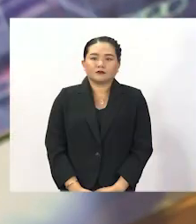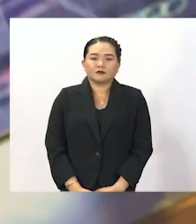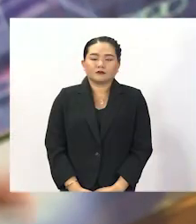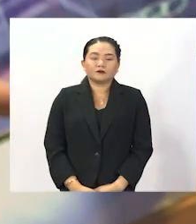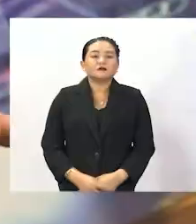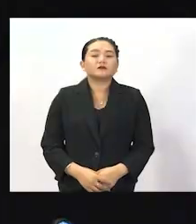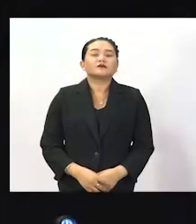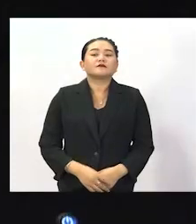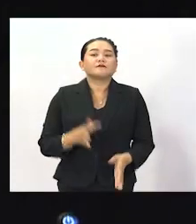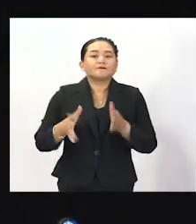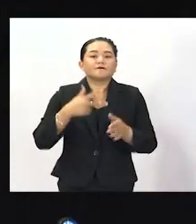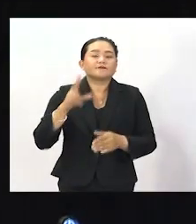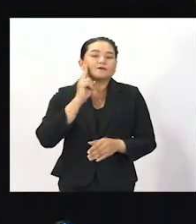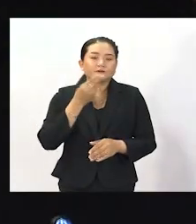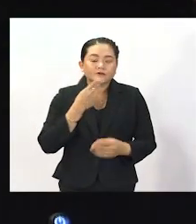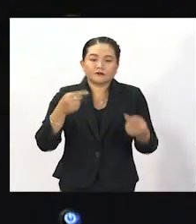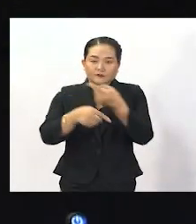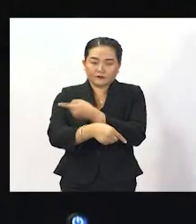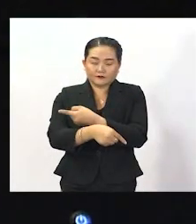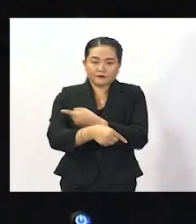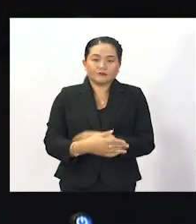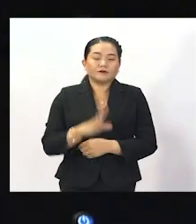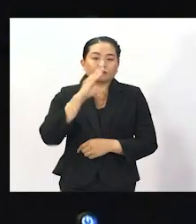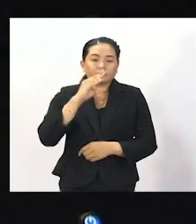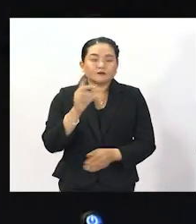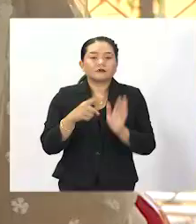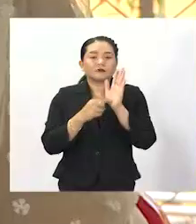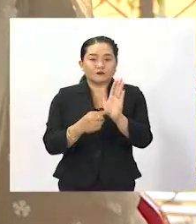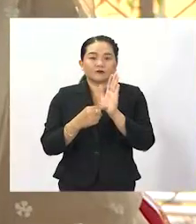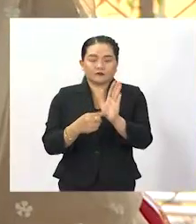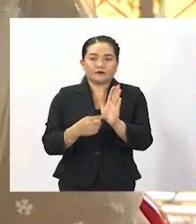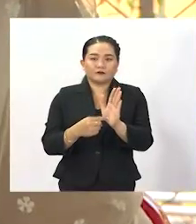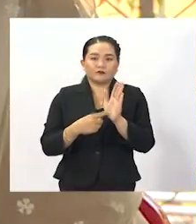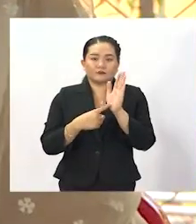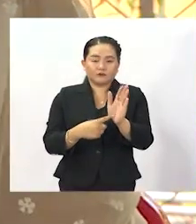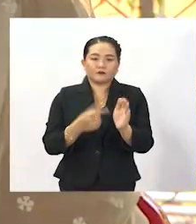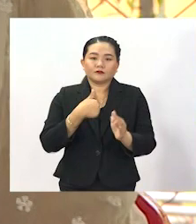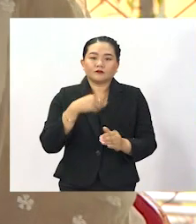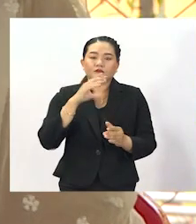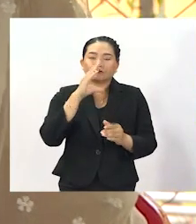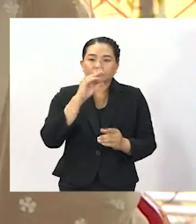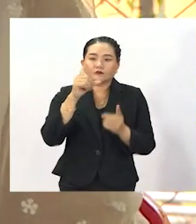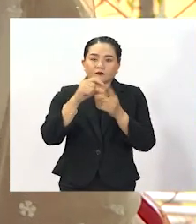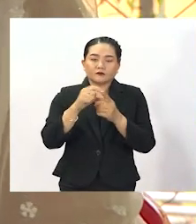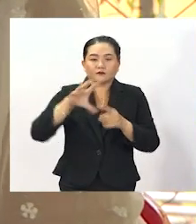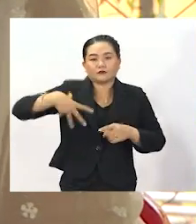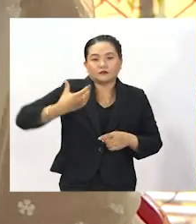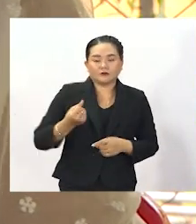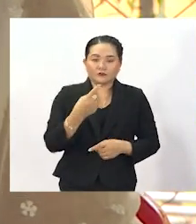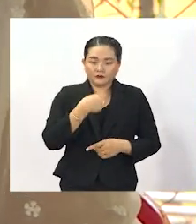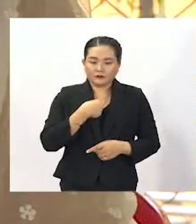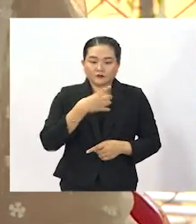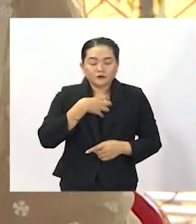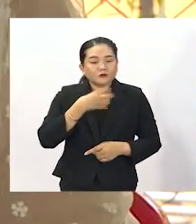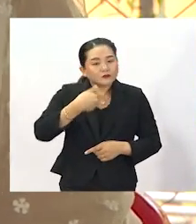ភាសាសញ្ញារបស់មនុស្សថ្លង់វាខុសពីភាសានិយាយអញ្ចឹងឧទាហរណ៍ខ្ញុំឧទាហរណ៍ថាខ្ញុំនិយាយពាក្យខ្មែរយើងណាខ្ញុំ